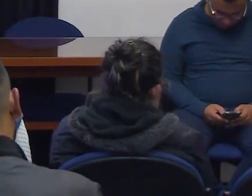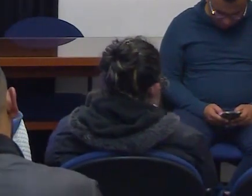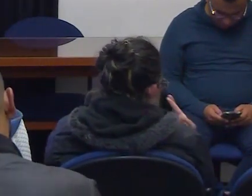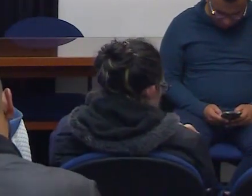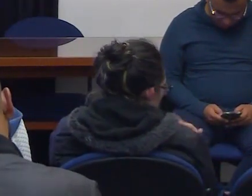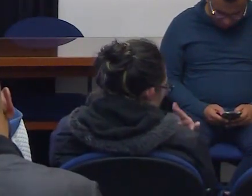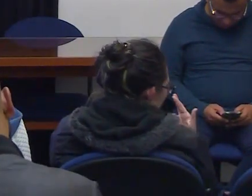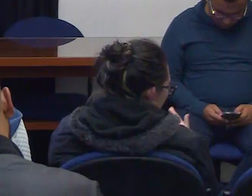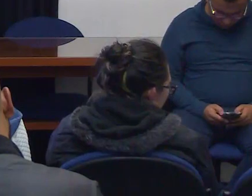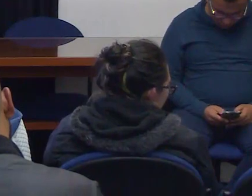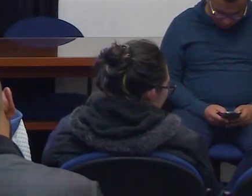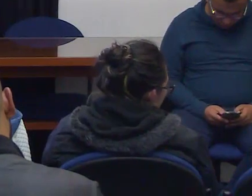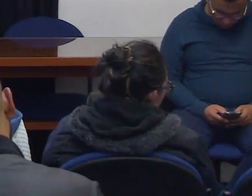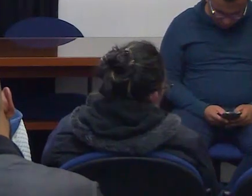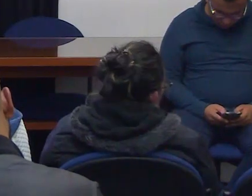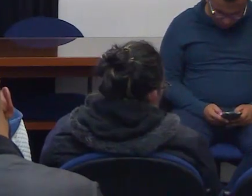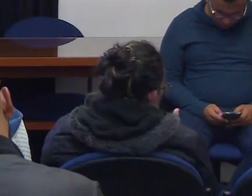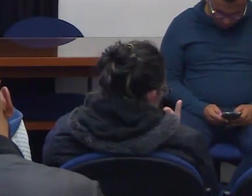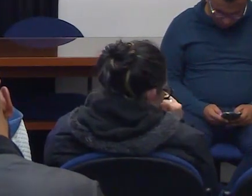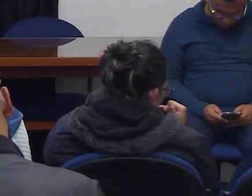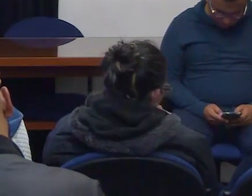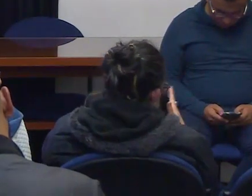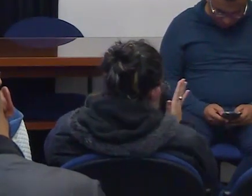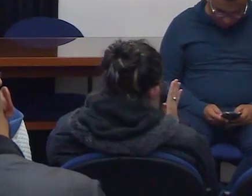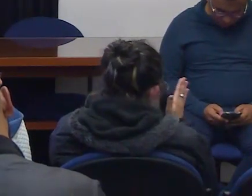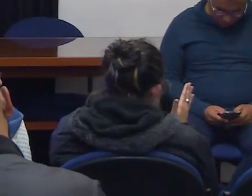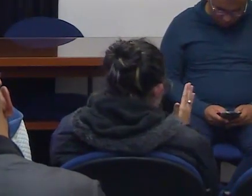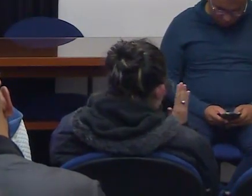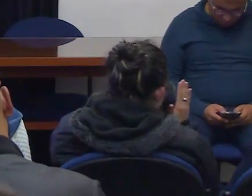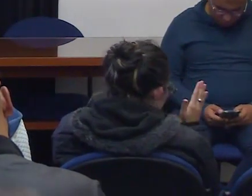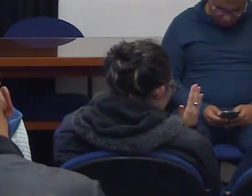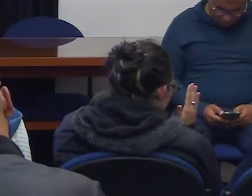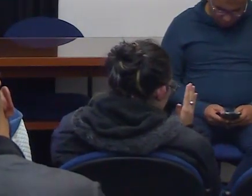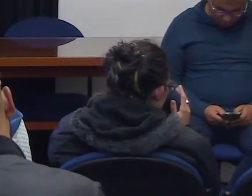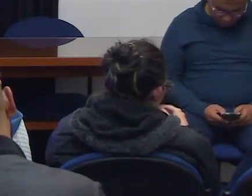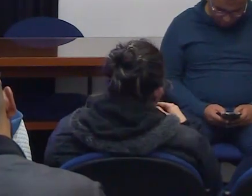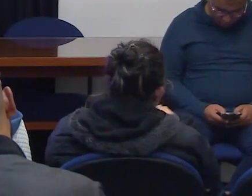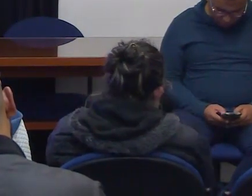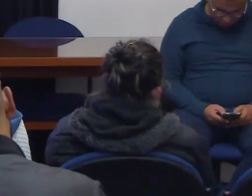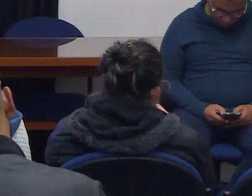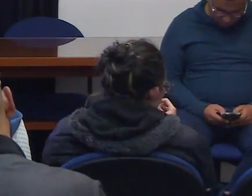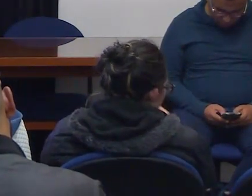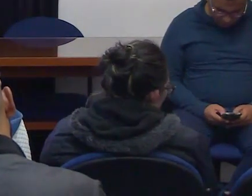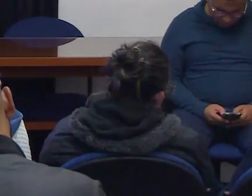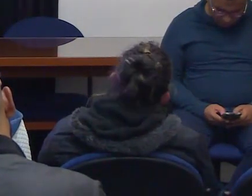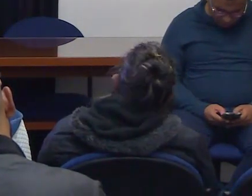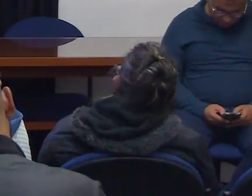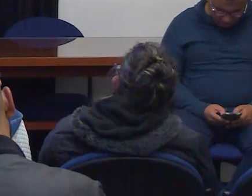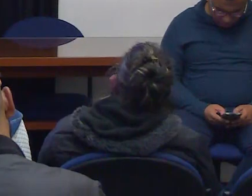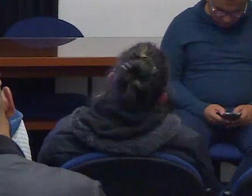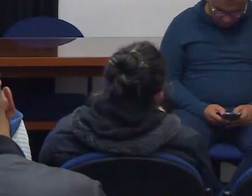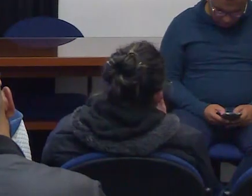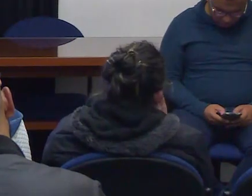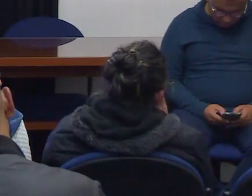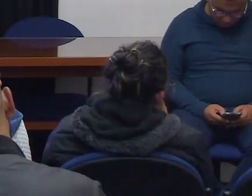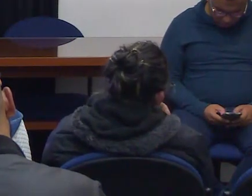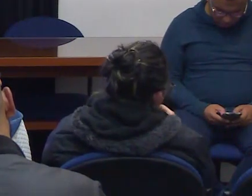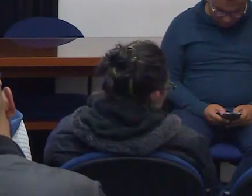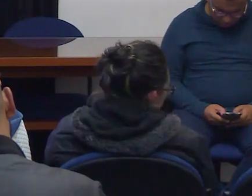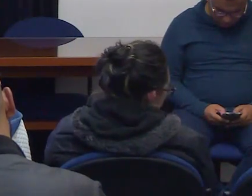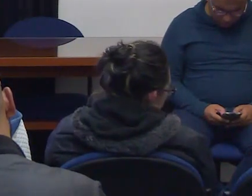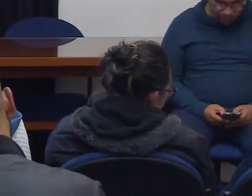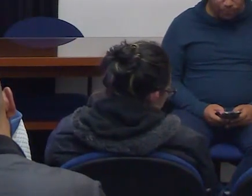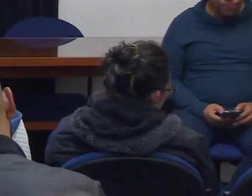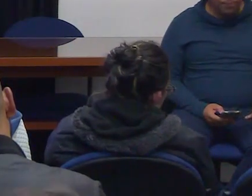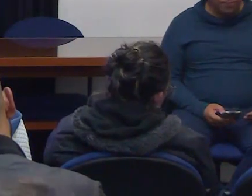buen todas esas cosas y y ya logró enfocar no O logramos enfocarla a ella dentro de ese acompañamiento qué es lo que pasa que ella tiene una herramienta muy chévere y es la